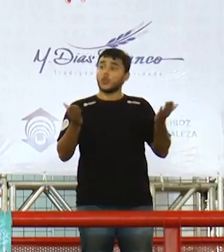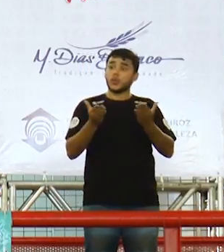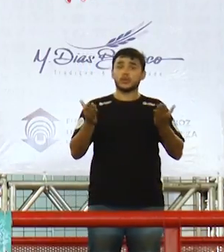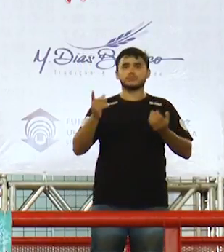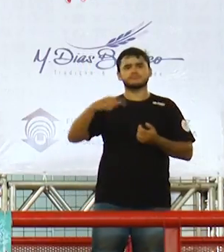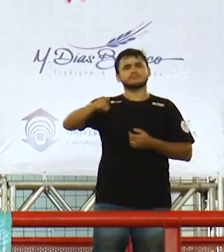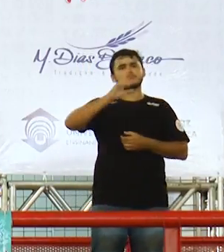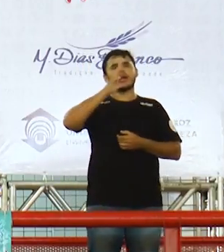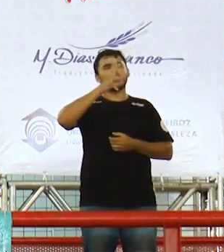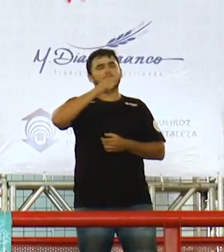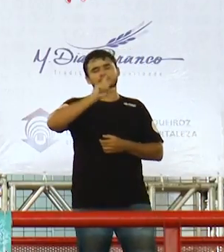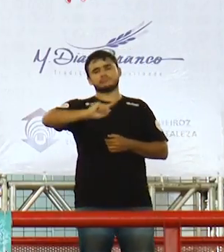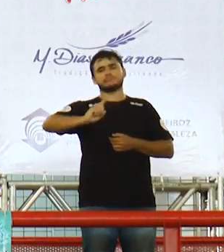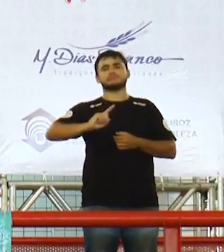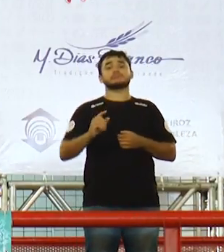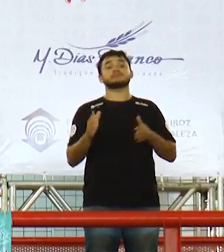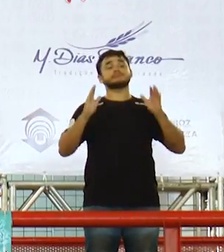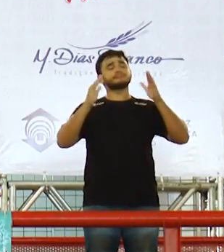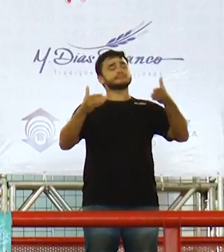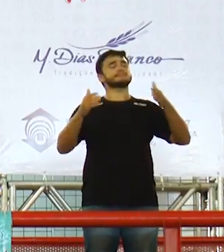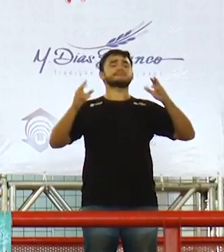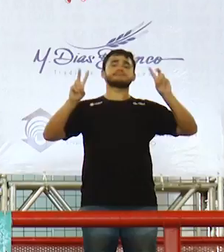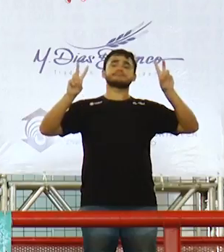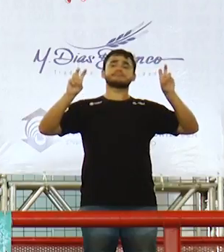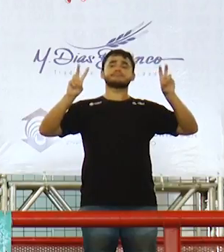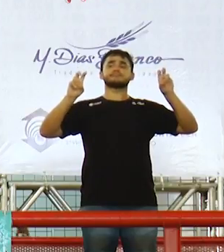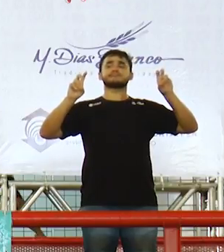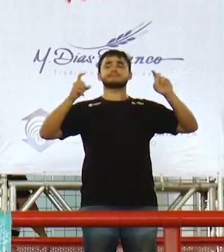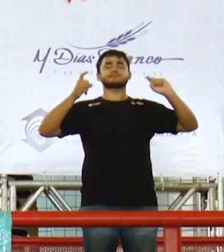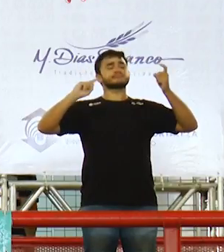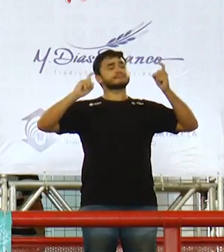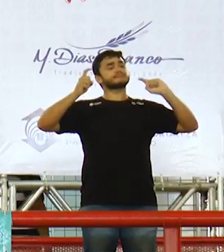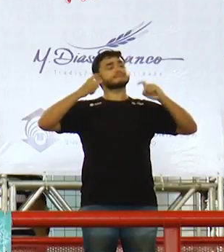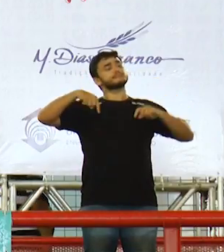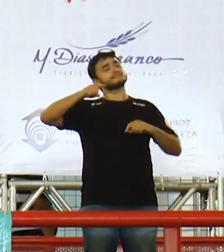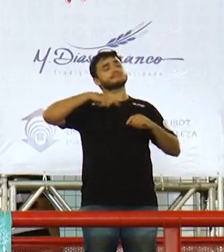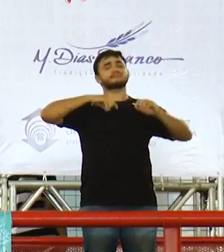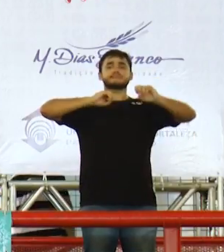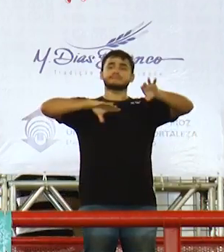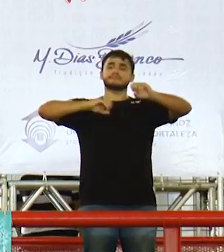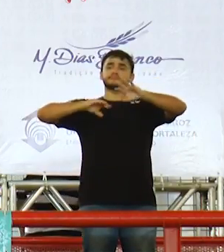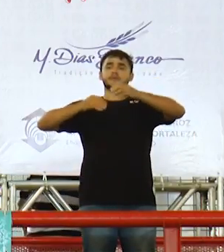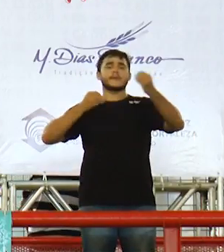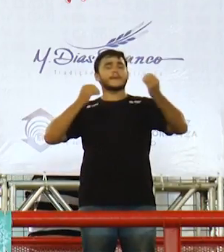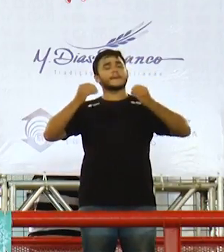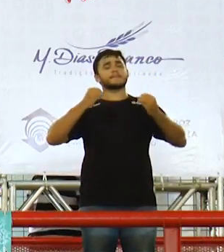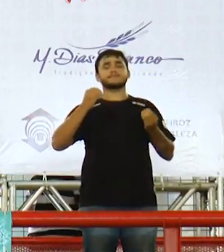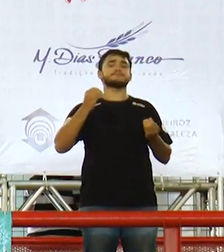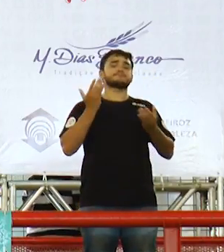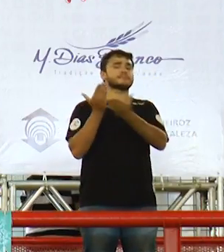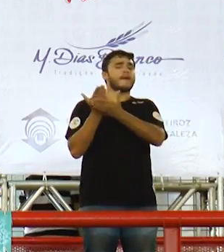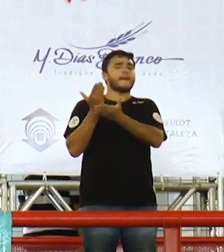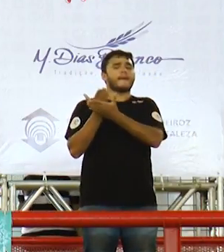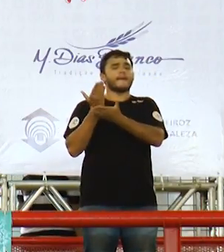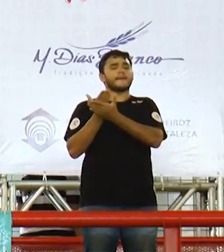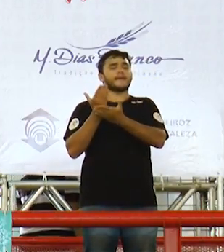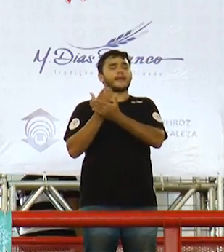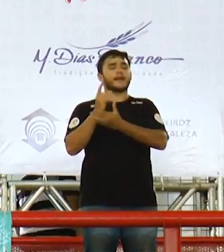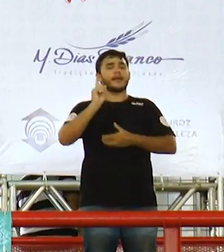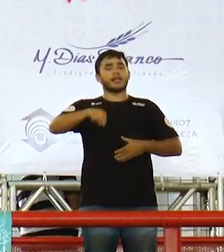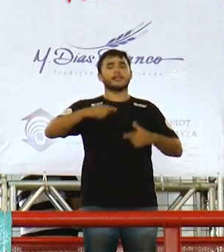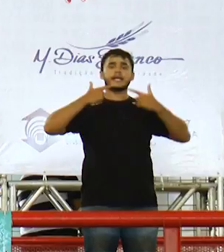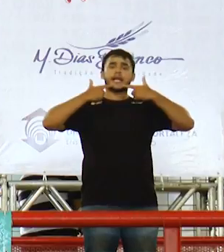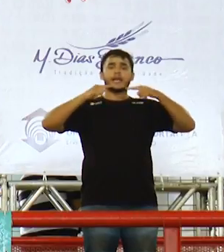nem demoras, passear por um universo das linguagens, que é a